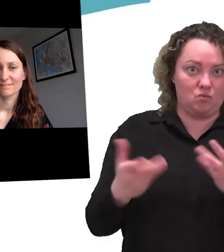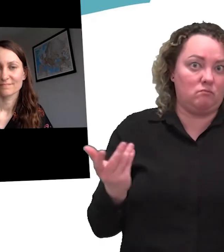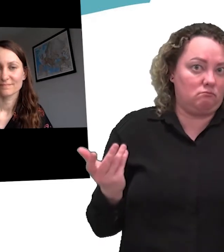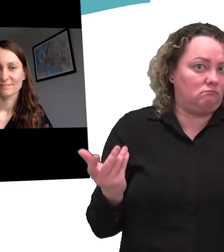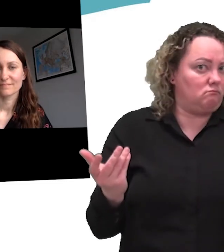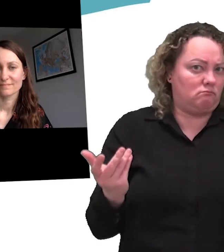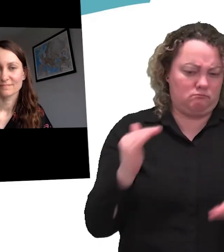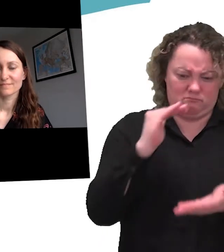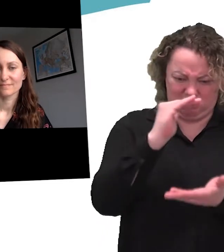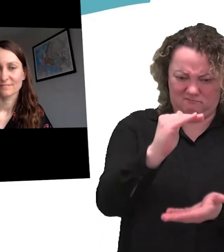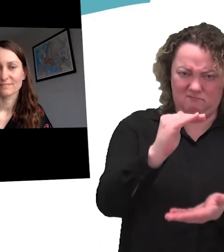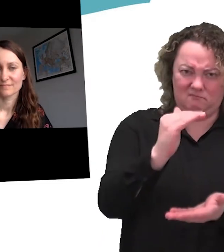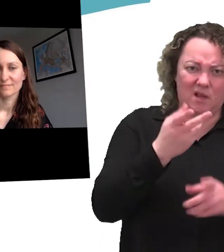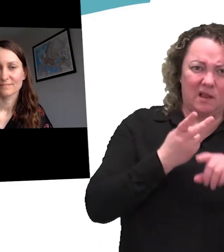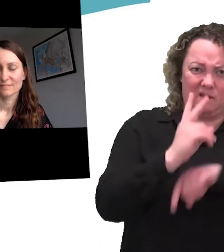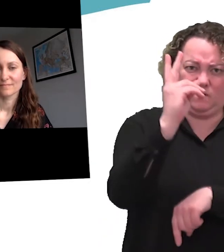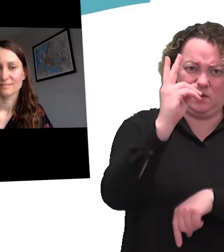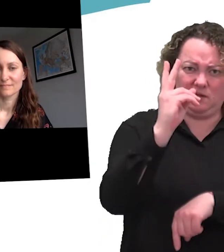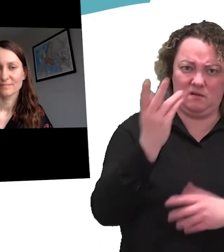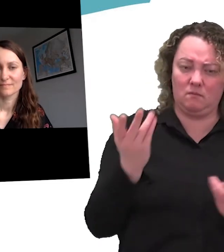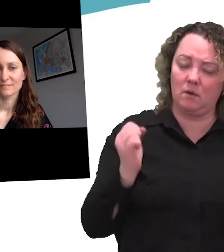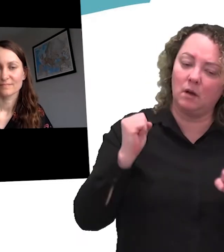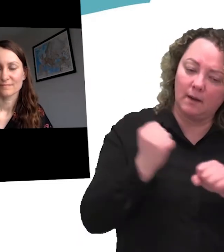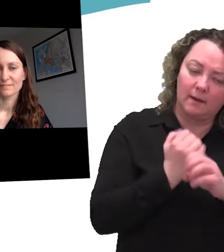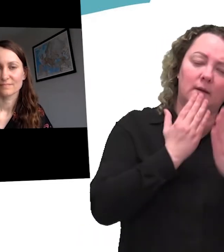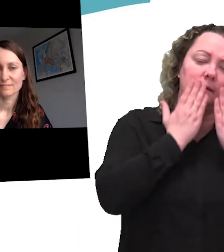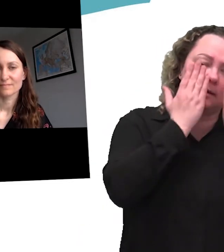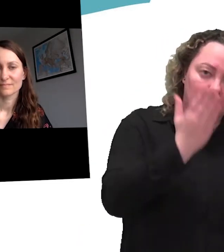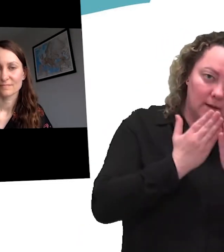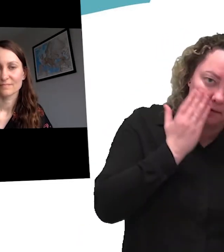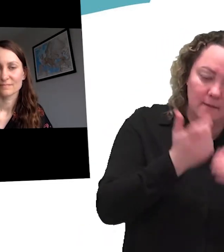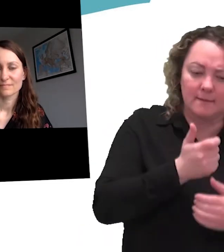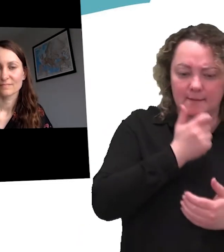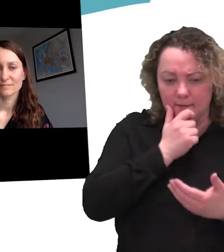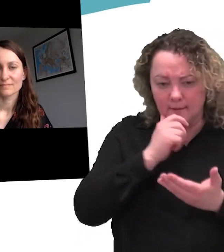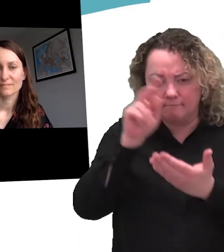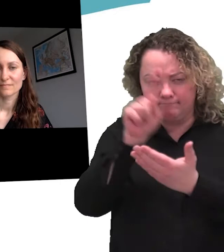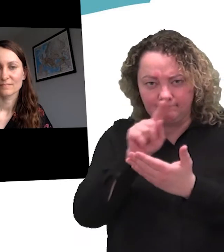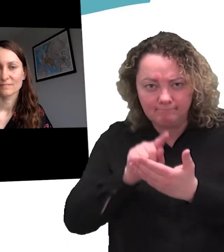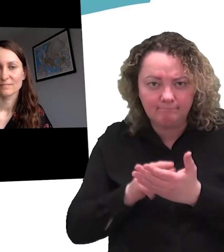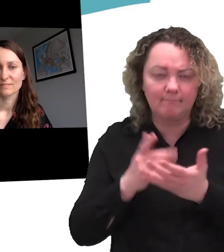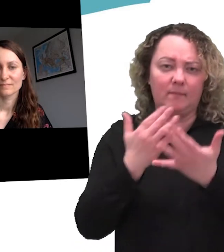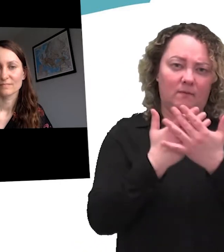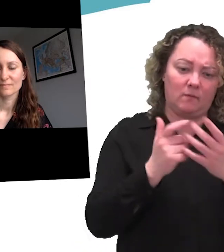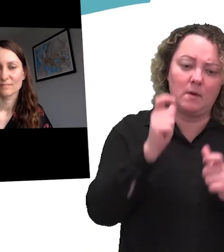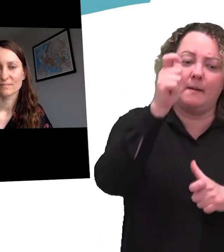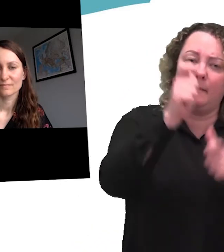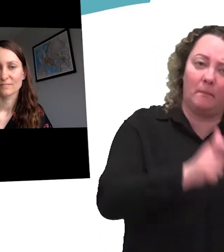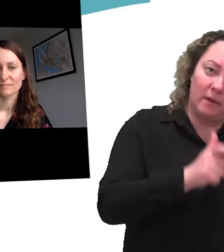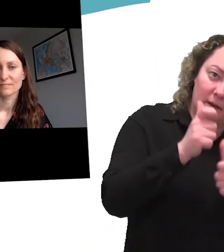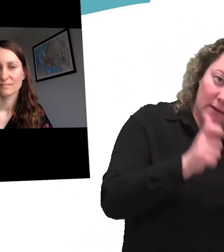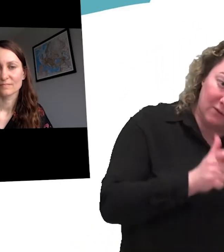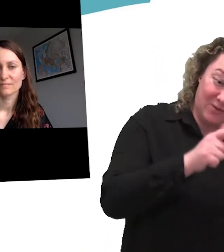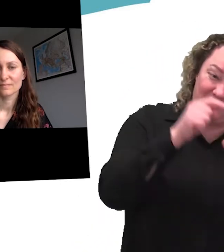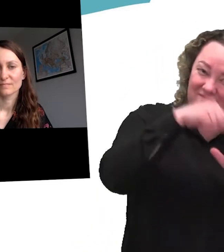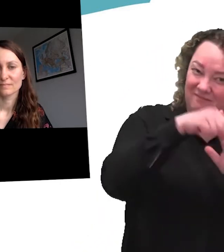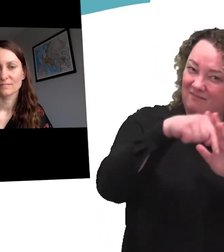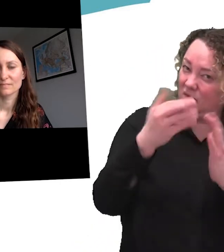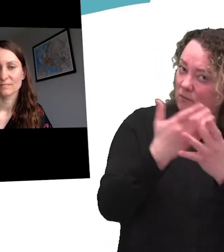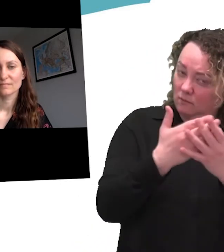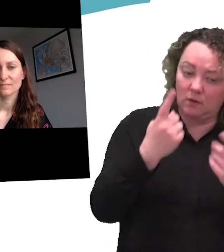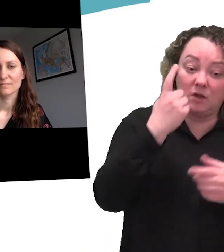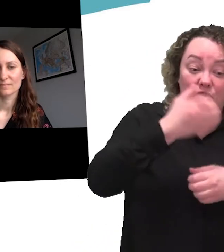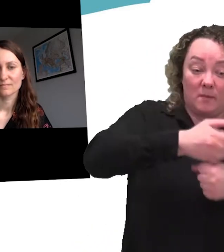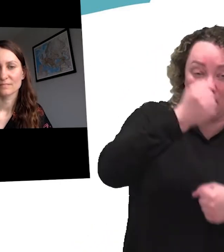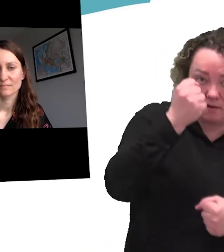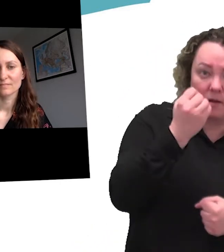reikėtų skaityti, žiūrėti. Aišku, pieno produktuose 4-5 procentai 100 gramų yra natūralų